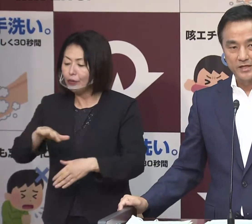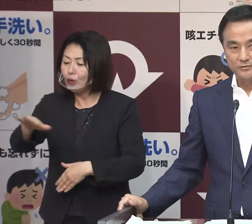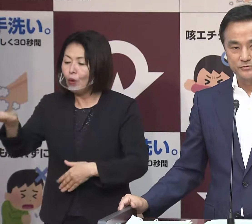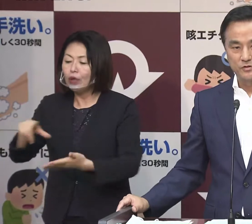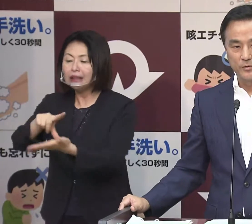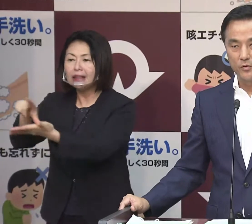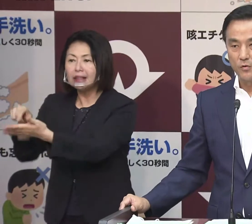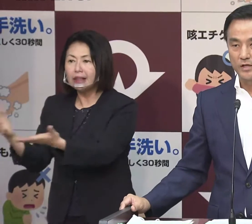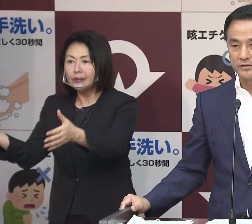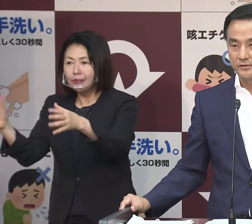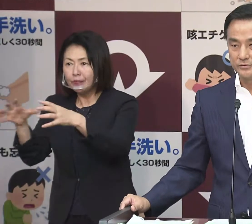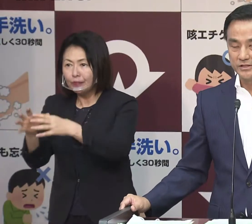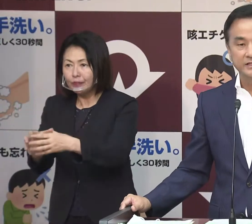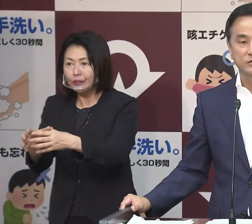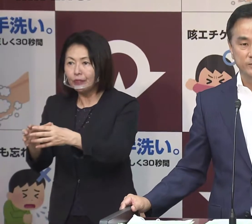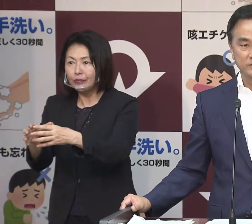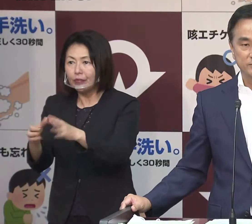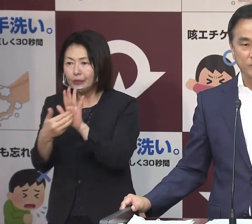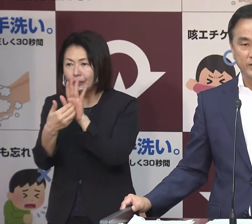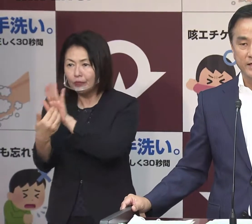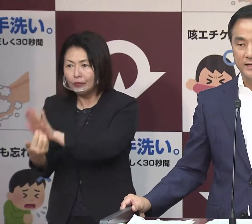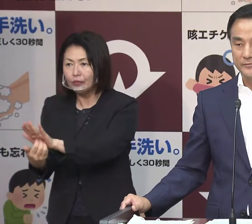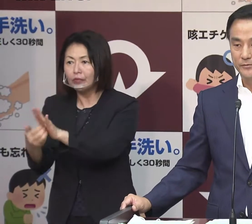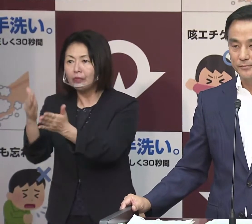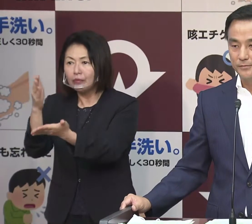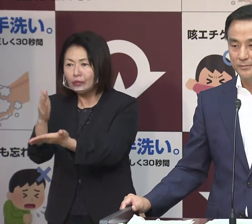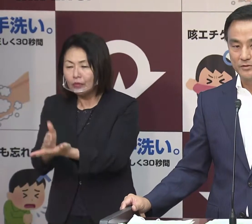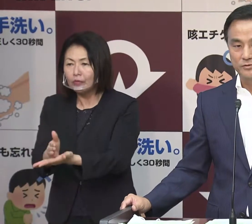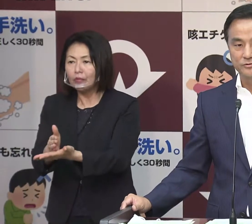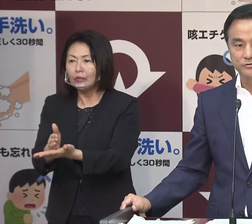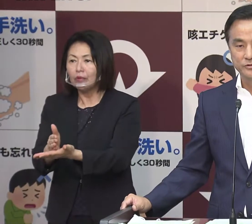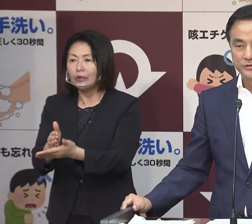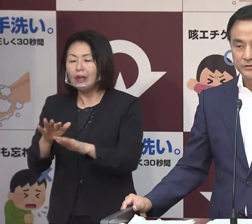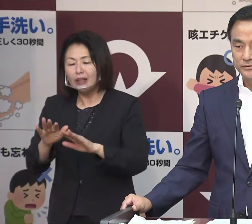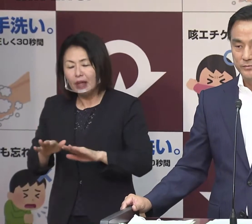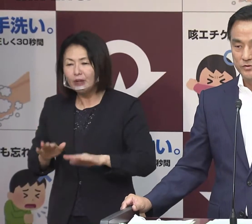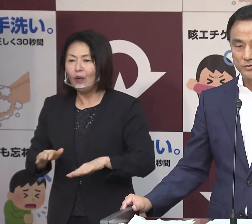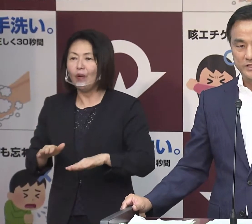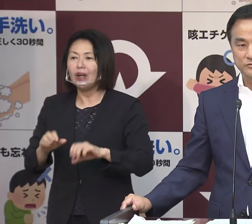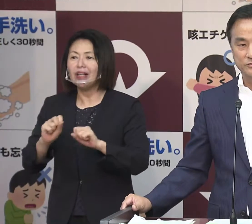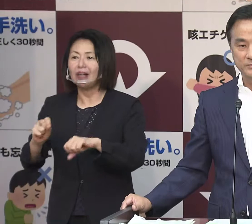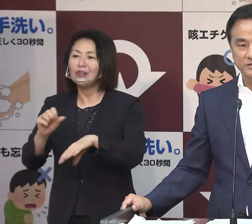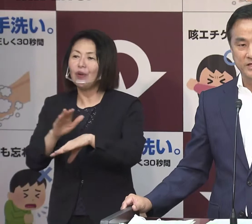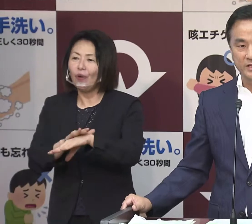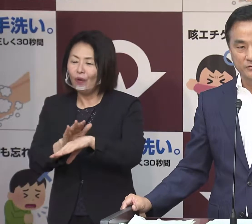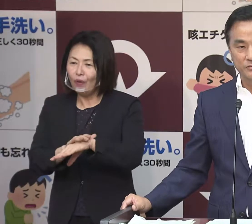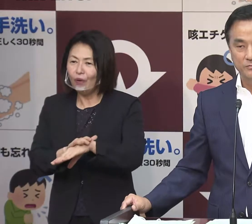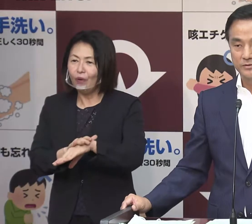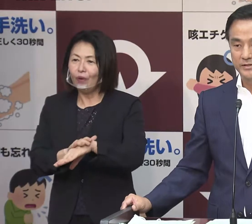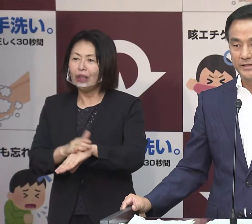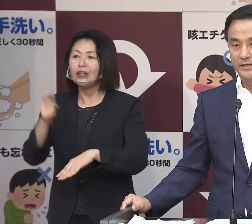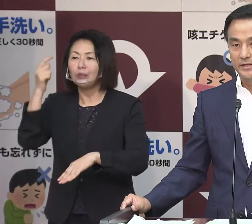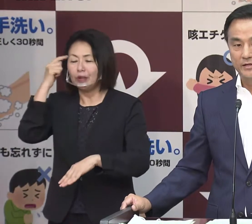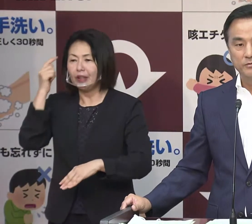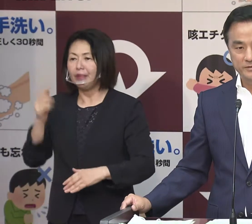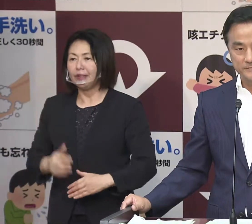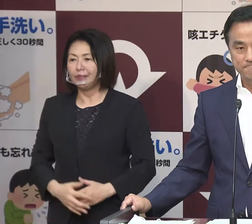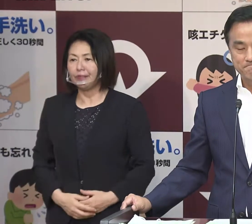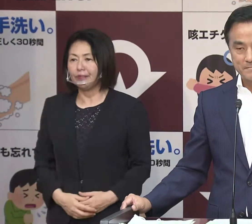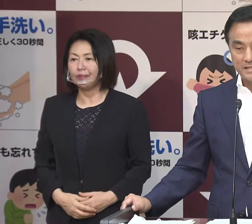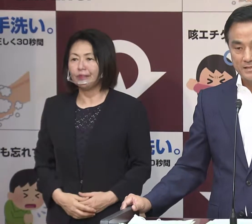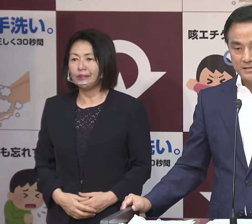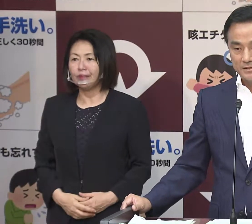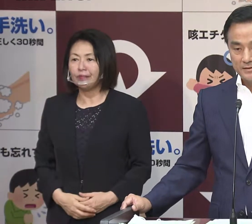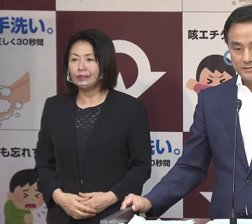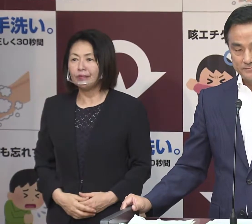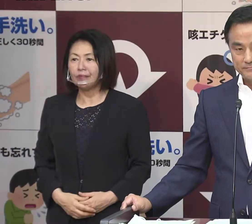速やかな封じ込めを行っていきたいと思います。まあ、これが今取りうる最も最速な道ではないかと思っております。